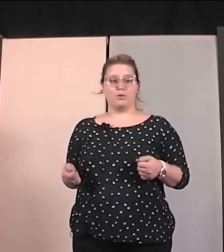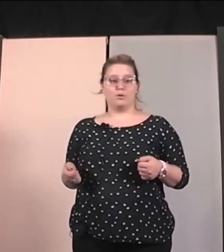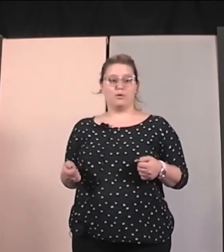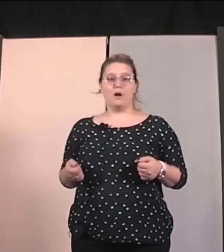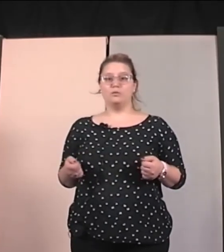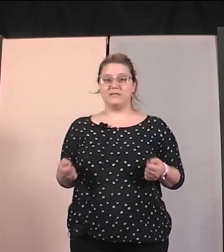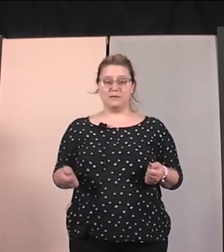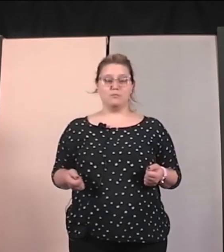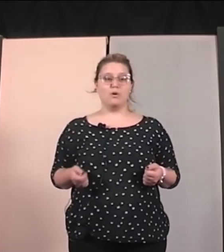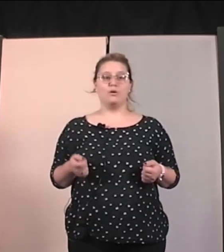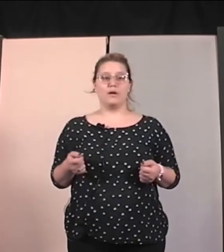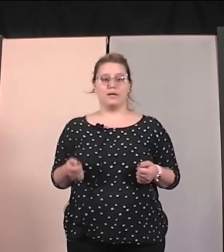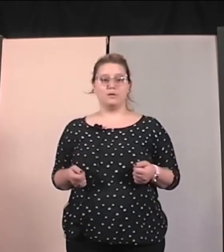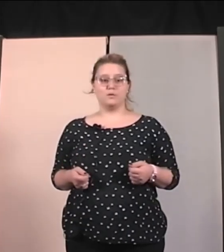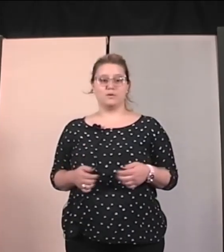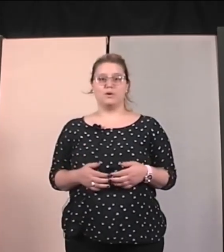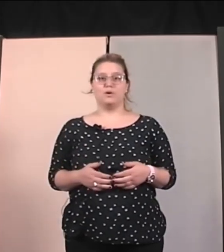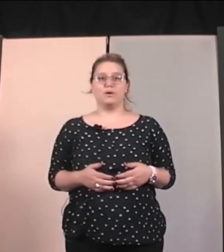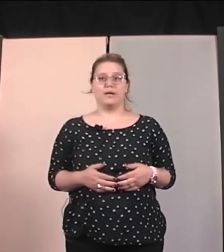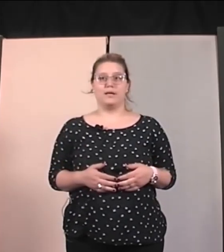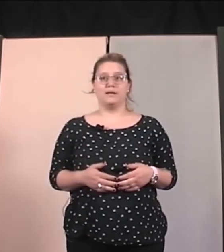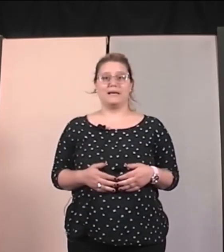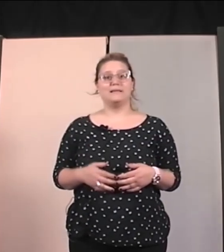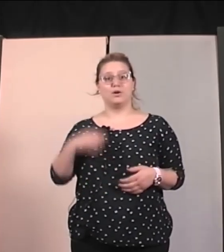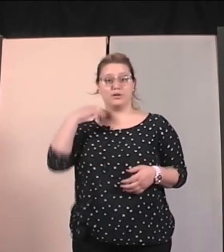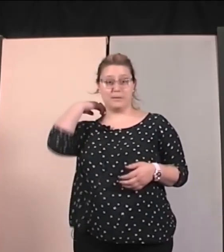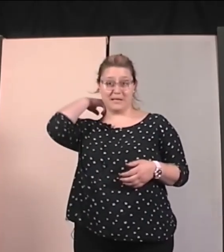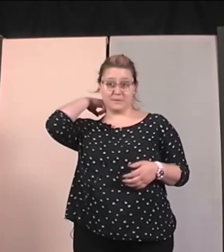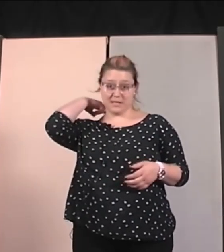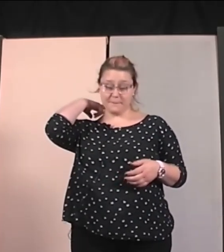autismo E incluso gente con epilepsia